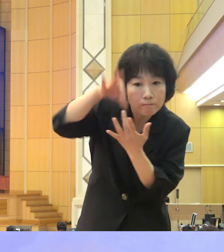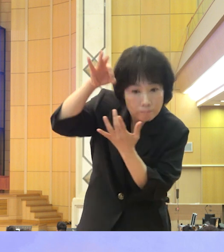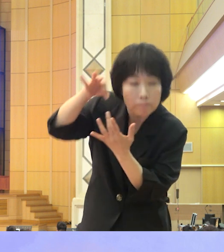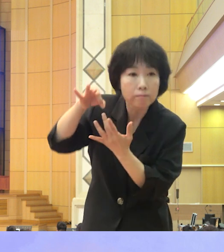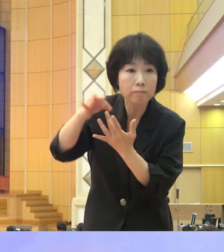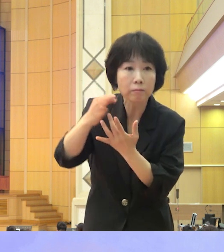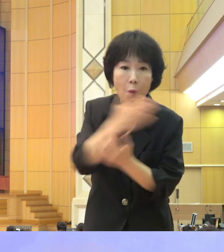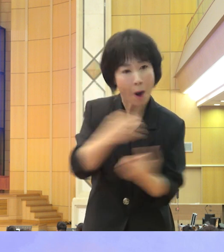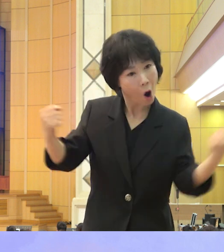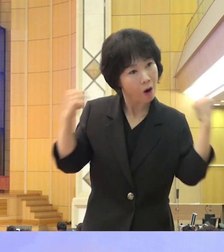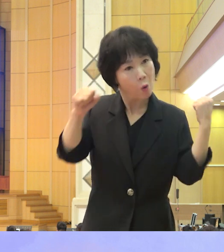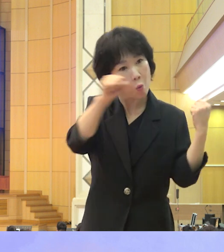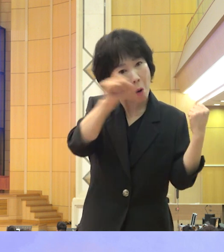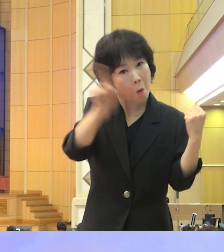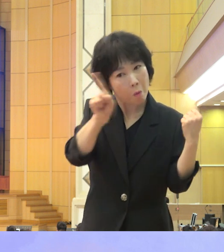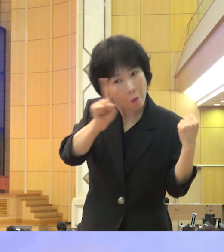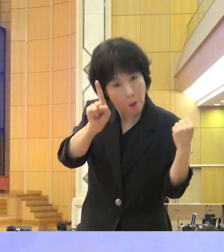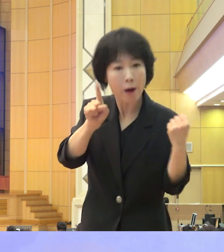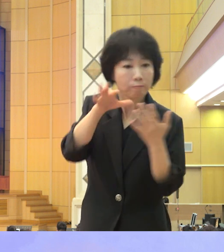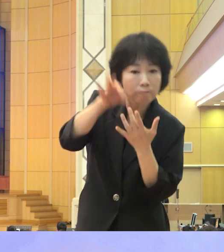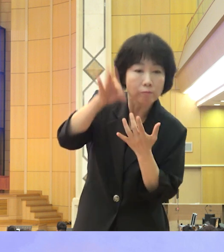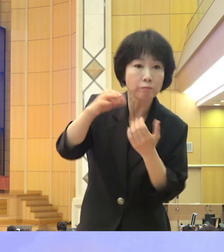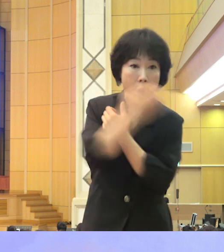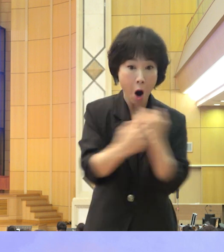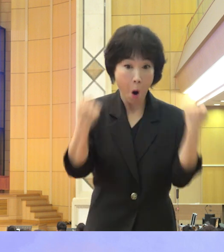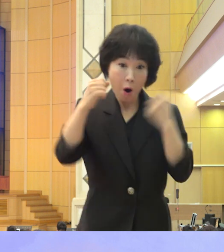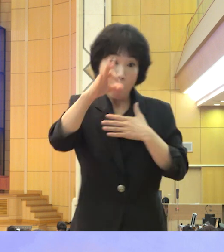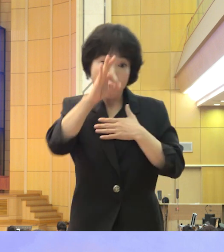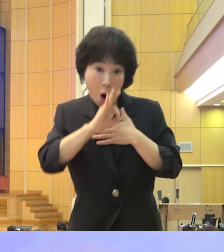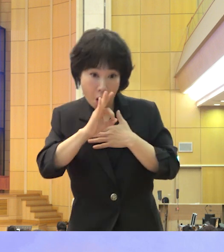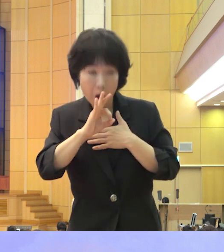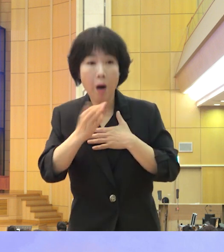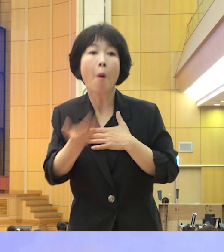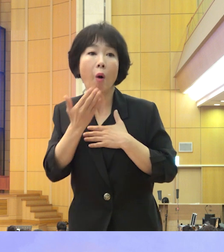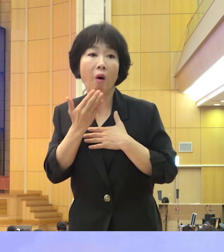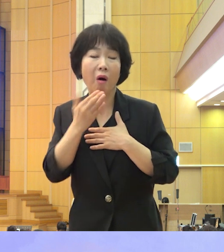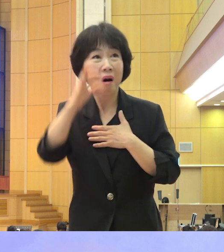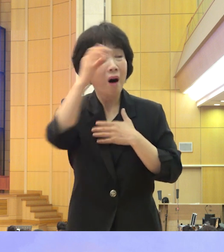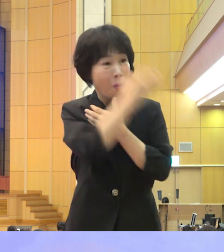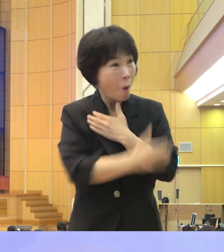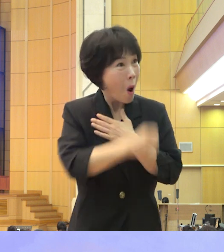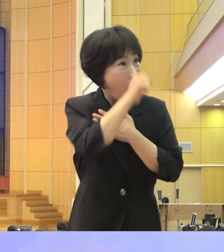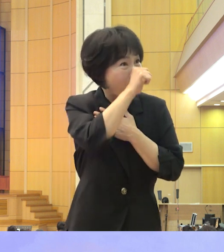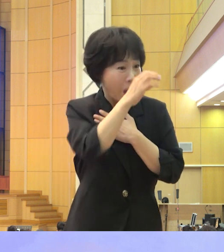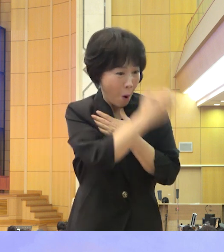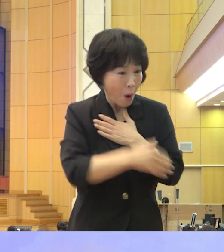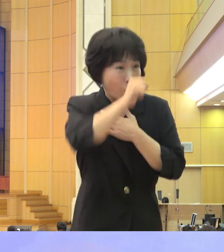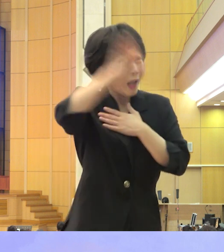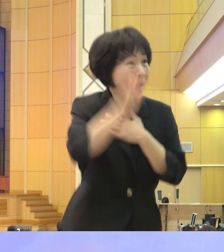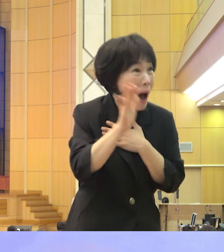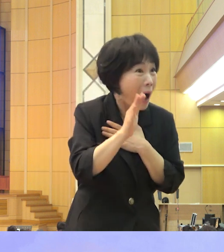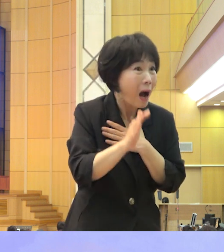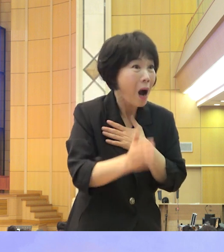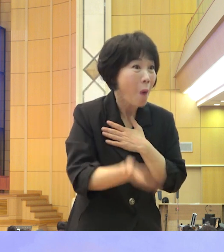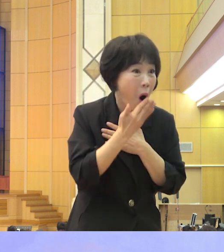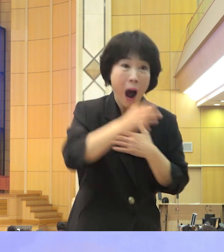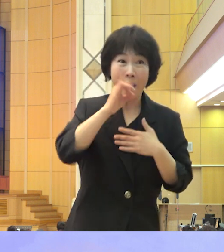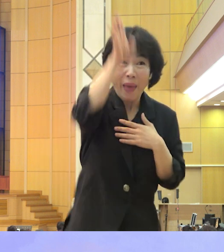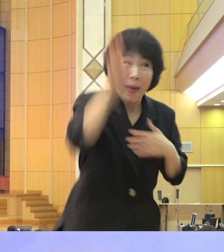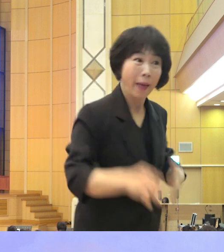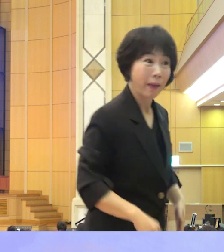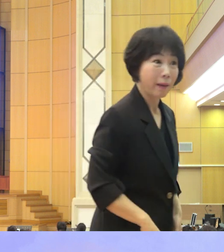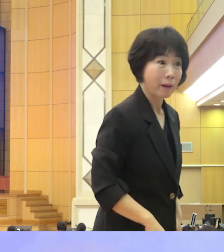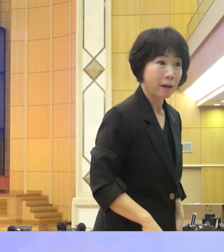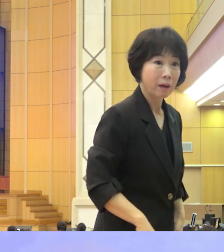물론 여러 가지 식단에 건강에 유익한 음식도 있고 건강에 해가 되는 음식도